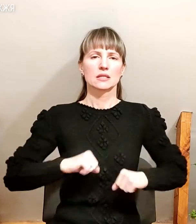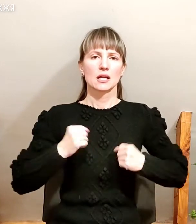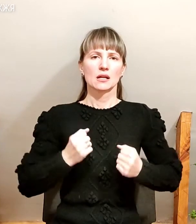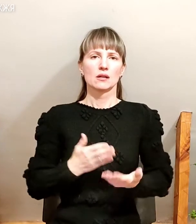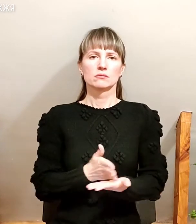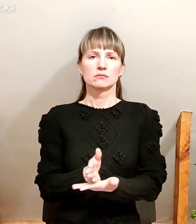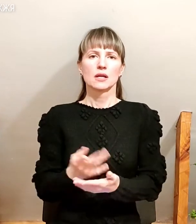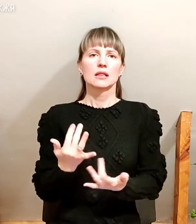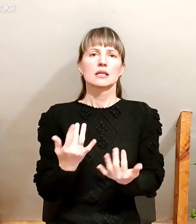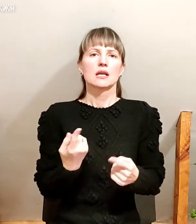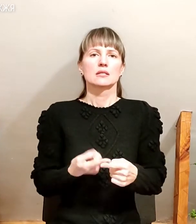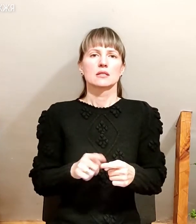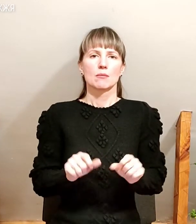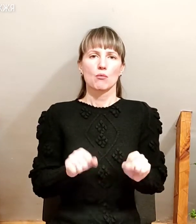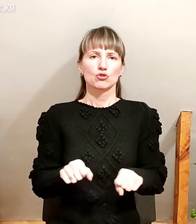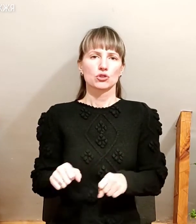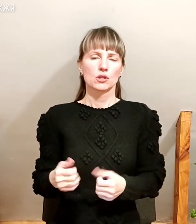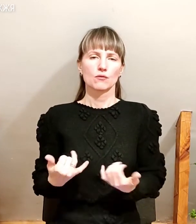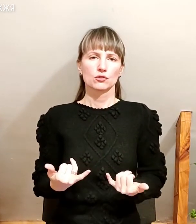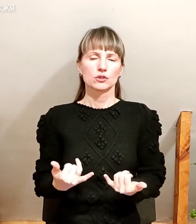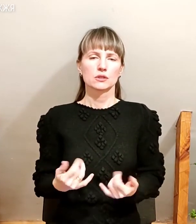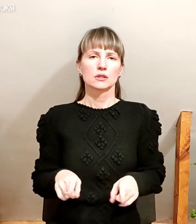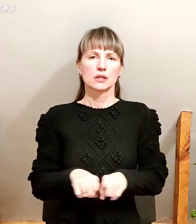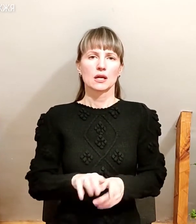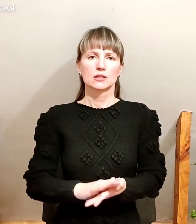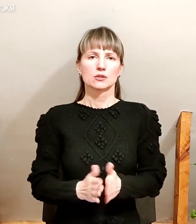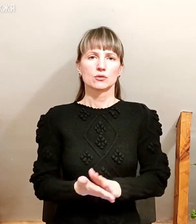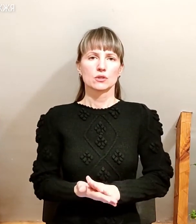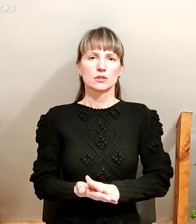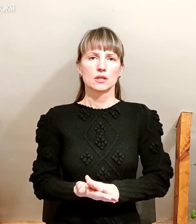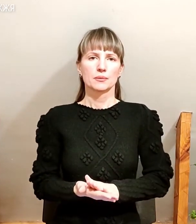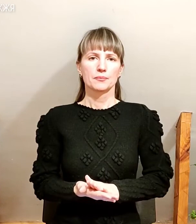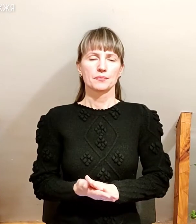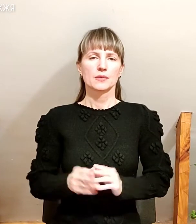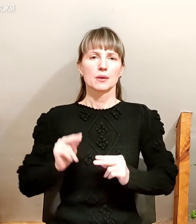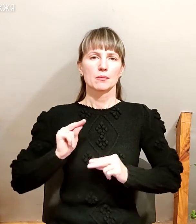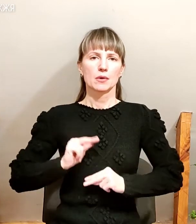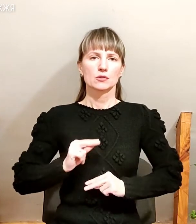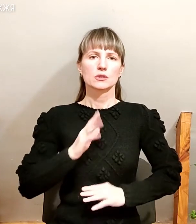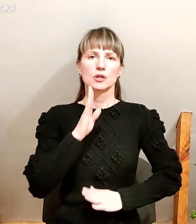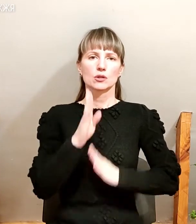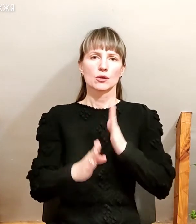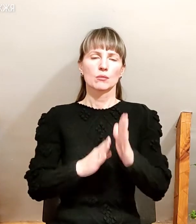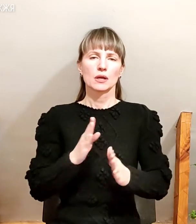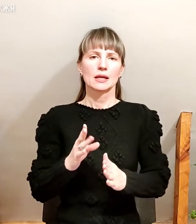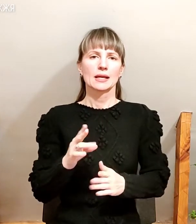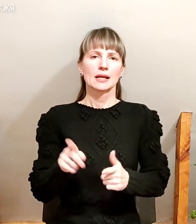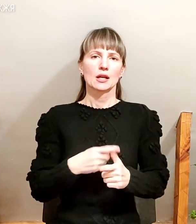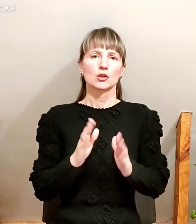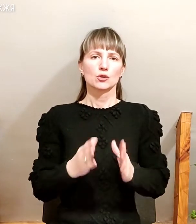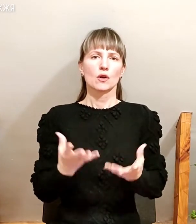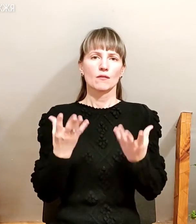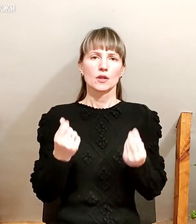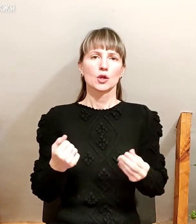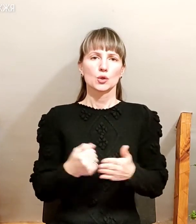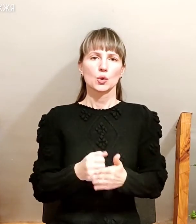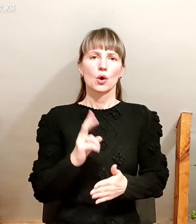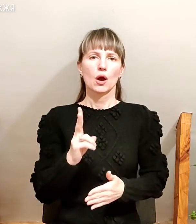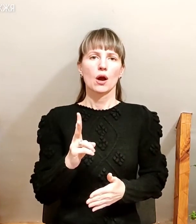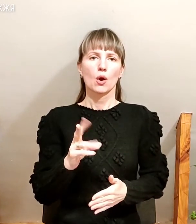наскільки це можливо, тому така от ситуація. Працюєте цілодобово чи лише в день до комендантської години? Ну, працюємо